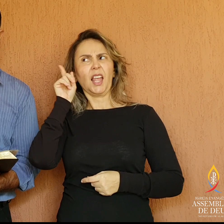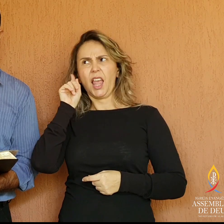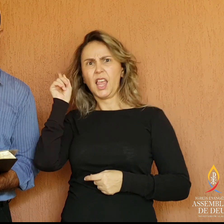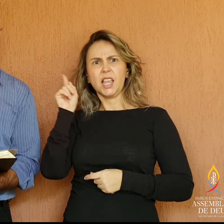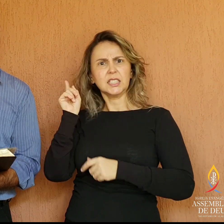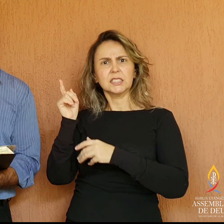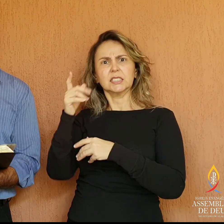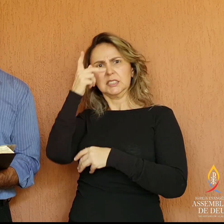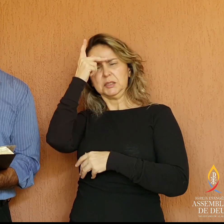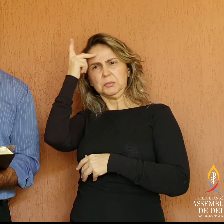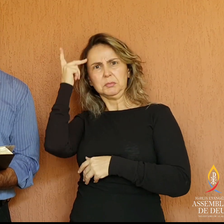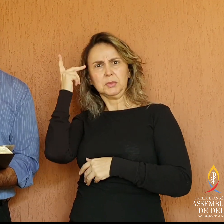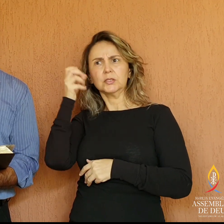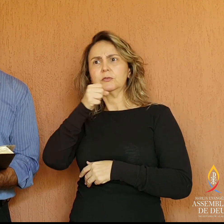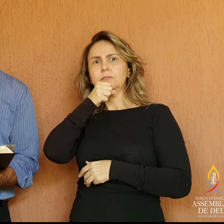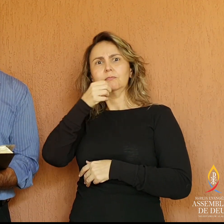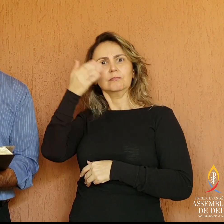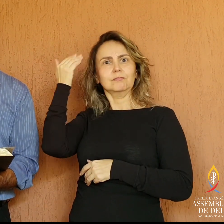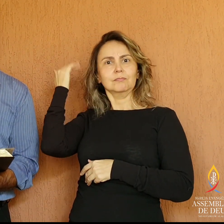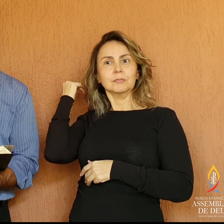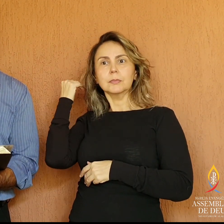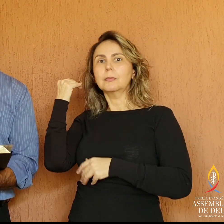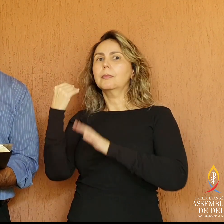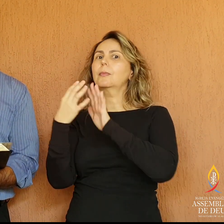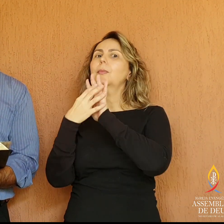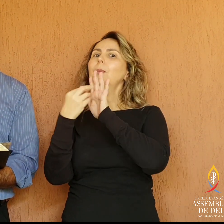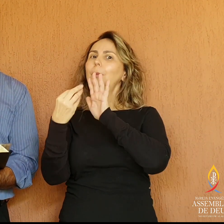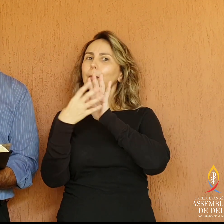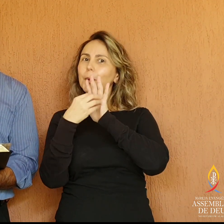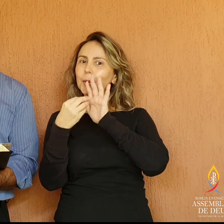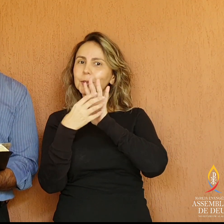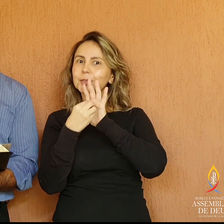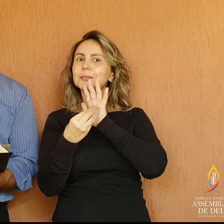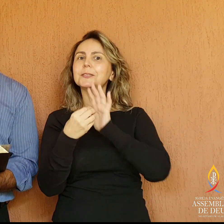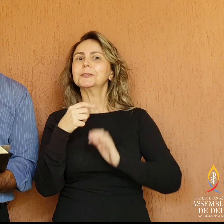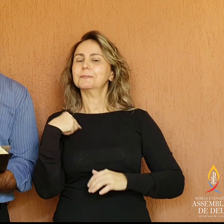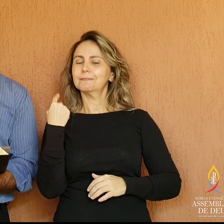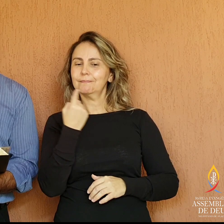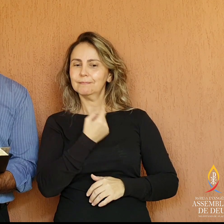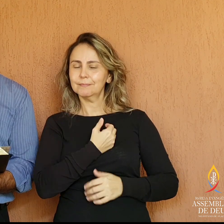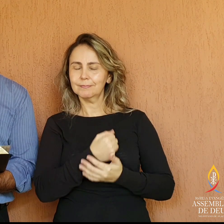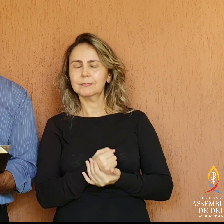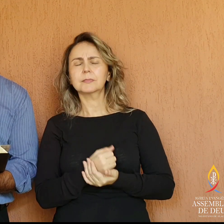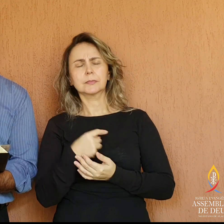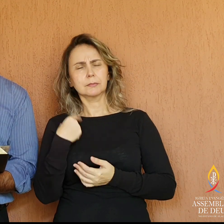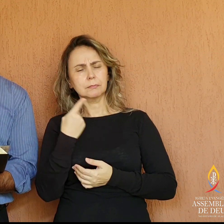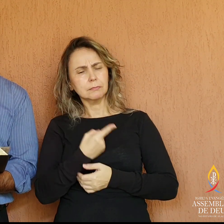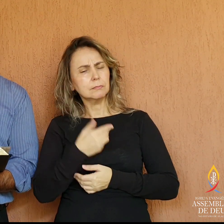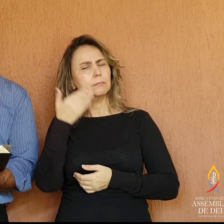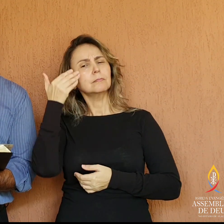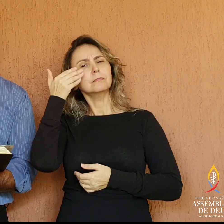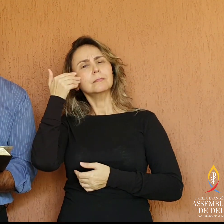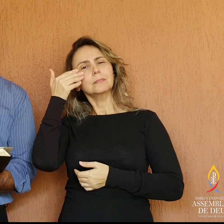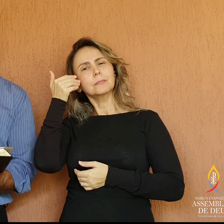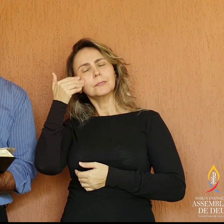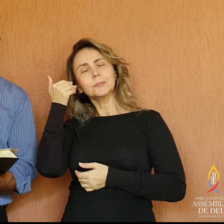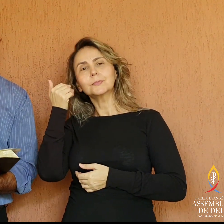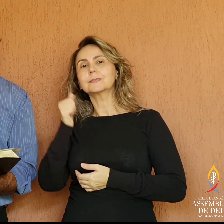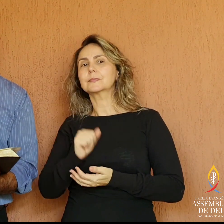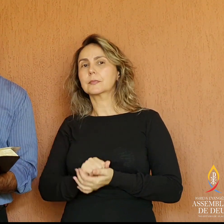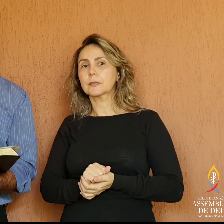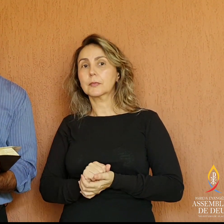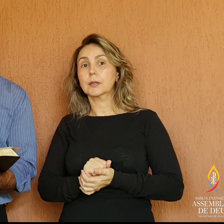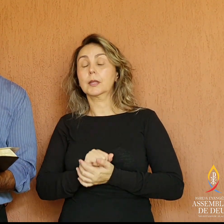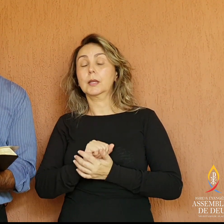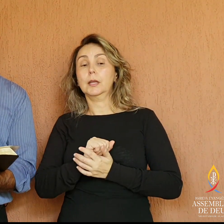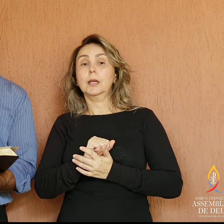para nós nos dias de hoje. Nós podemos aprender muito com eles. E nosso